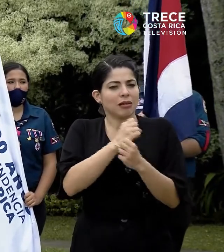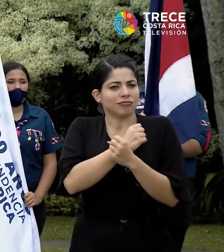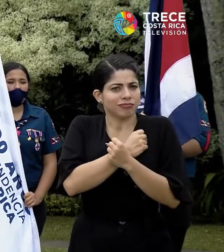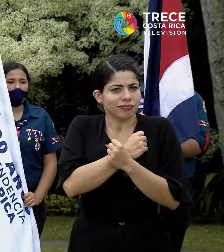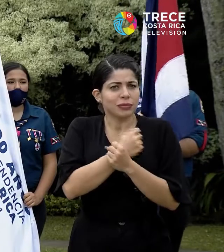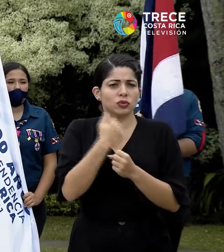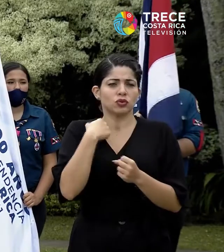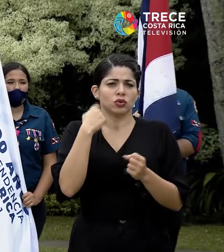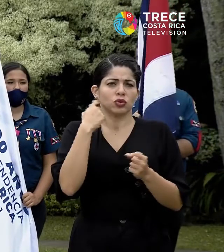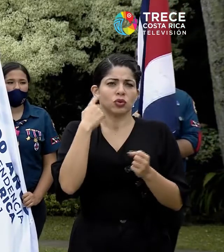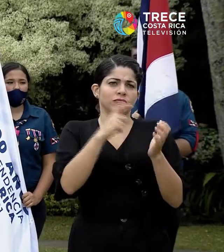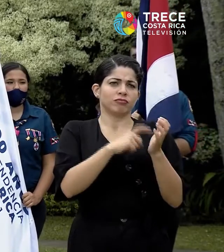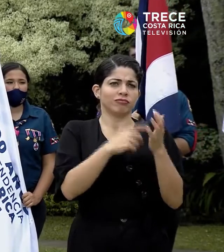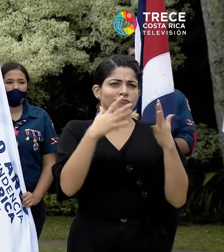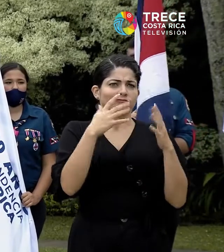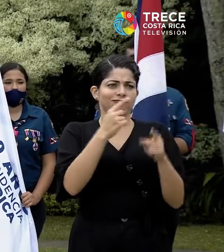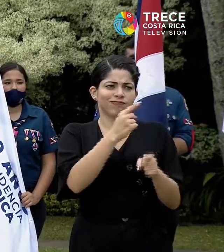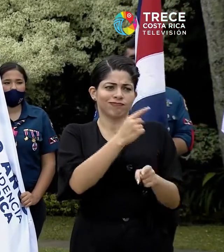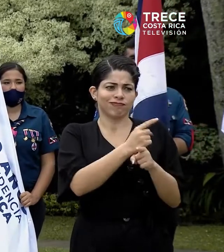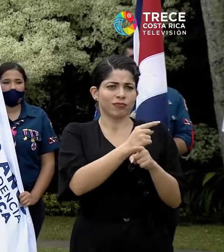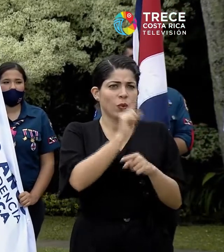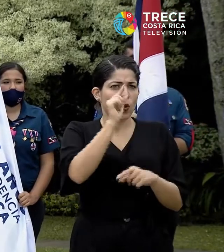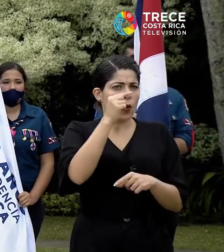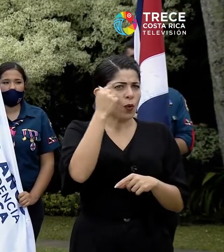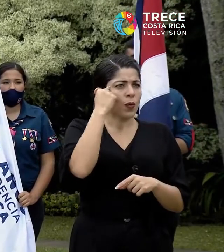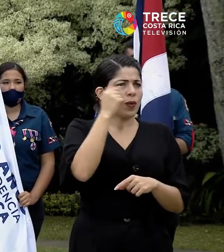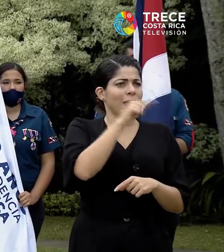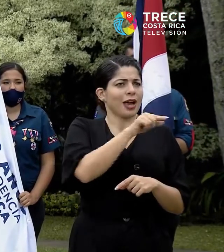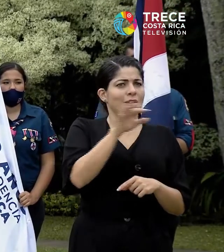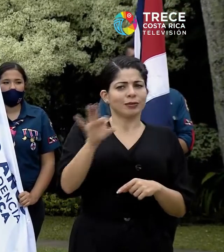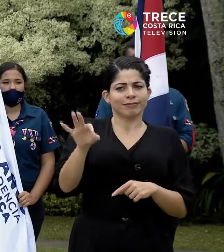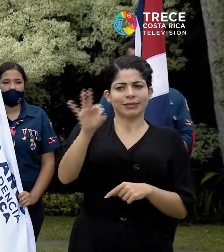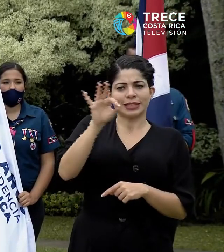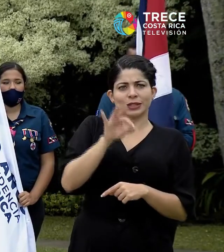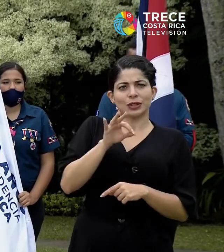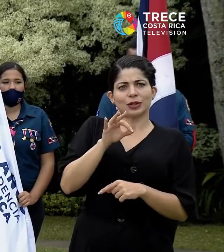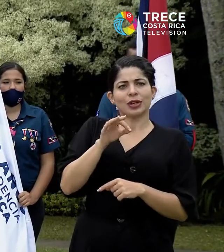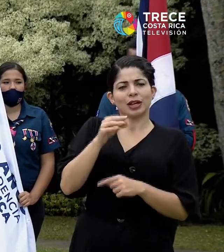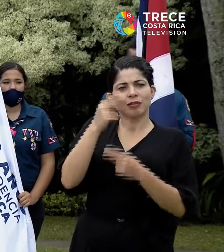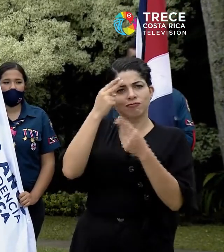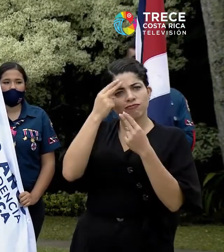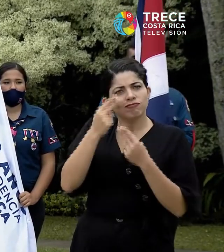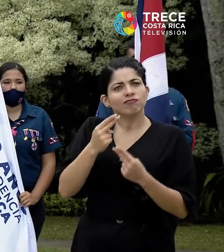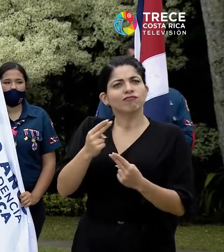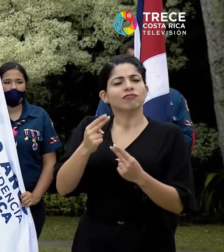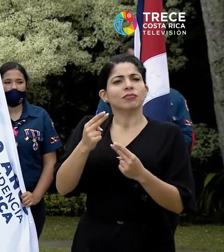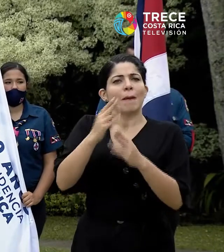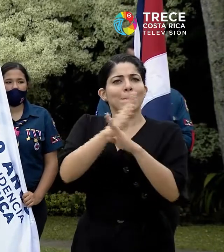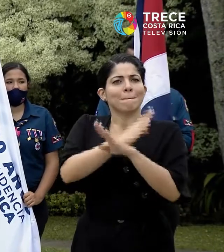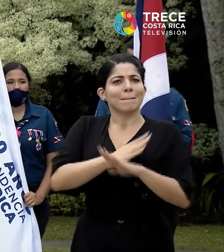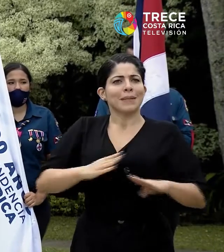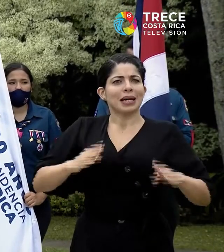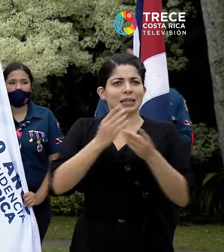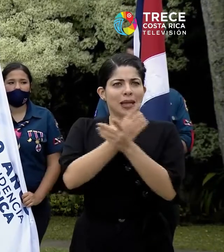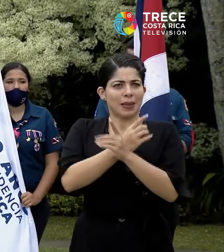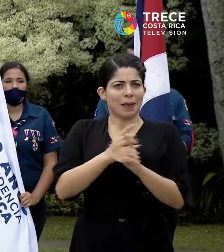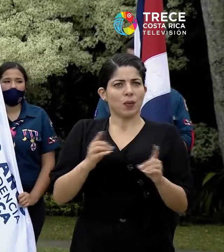del Gobierno de la República al otorgar la condecoración de mérito en la paz y en la